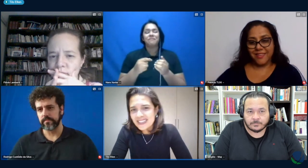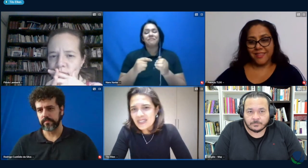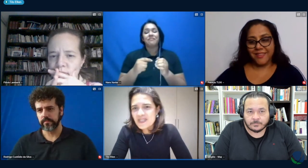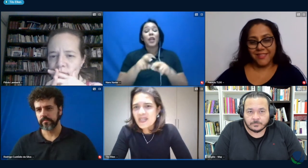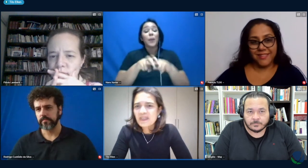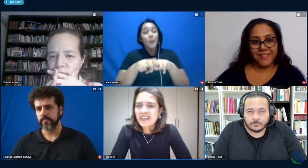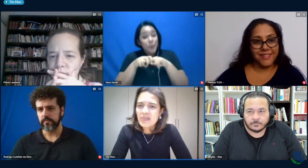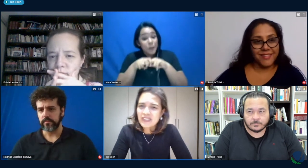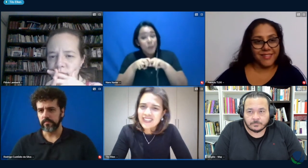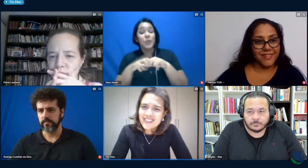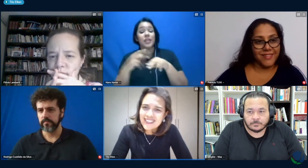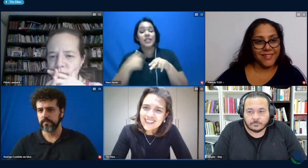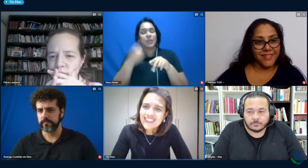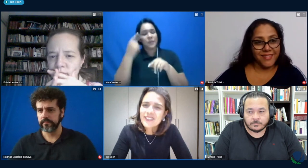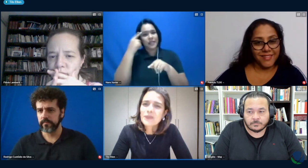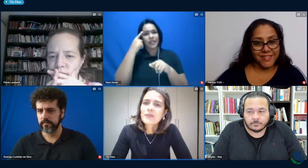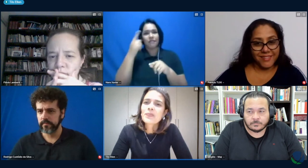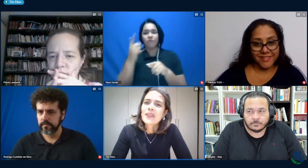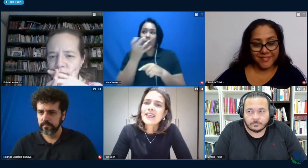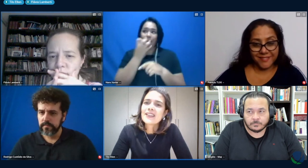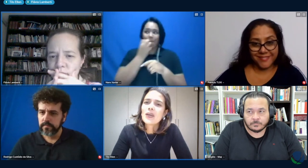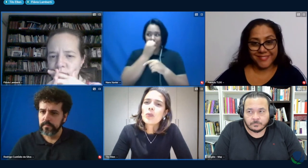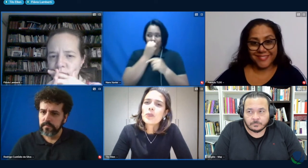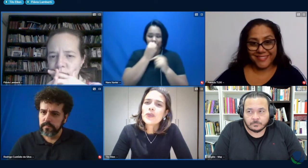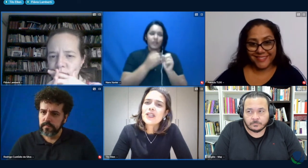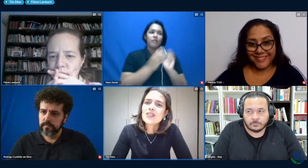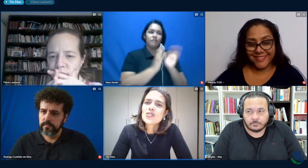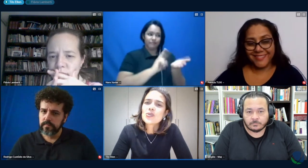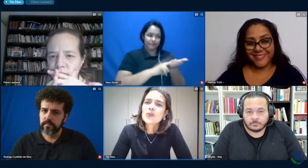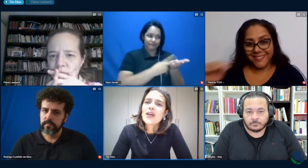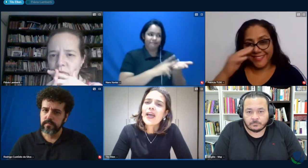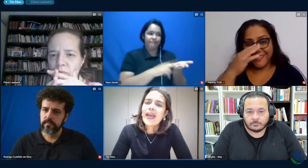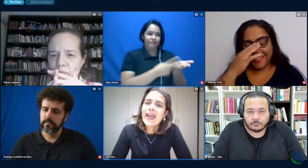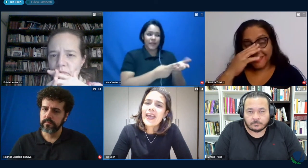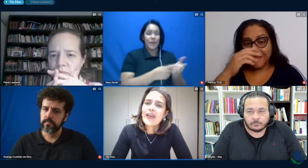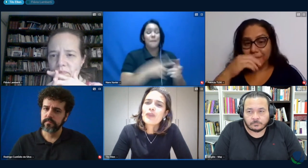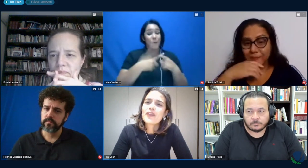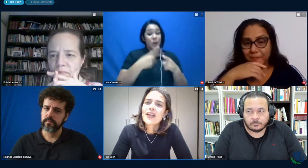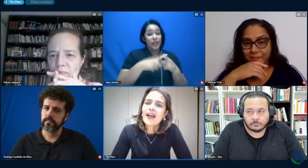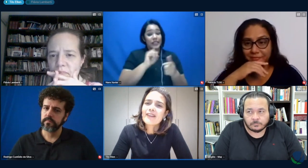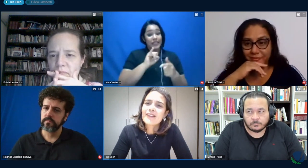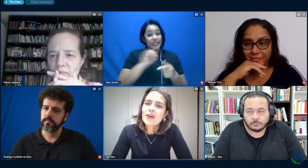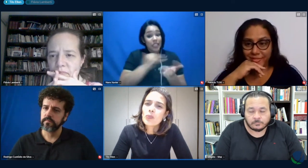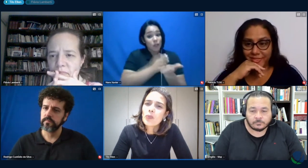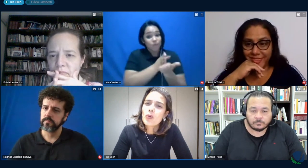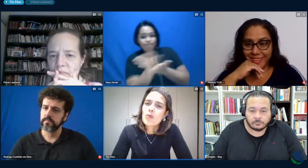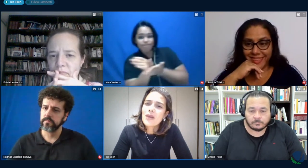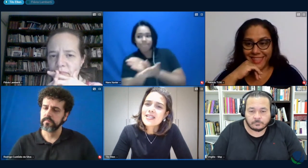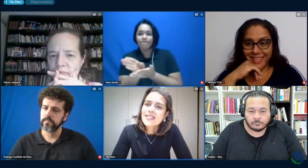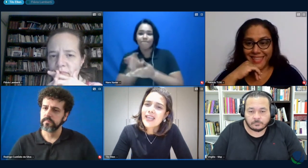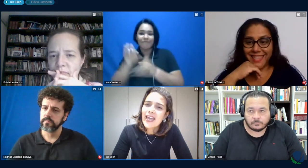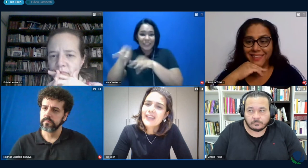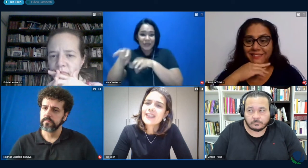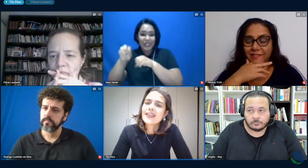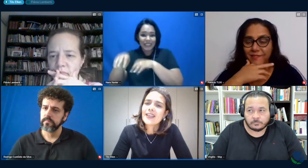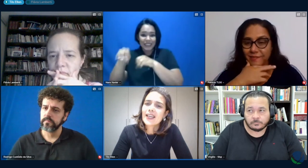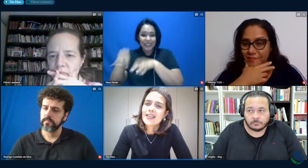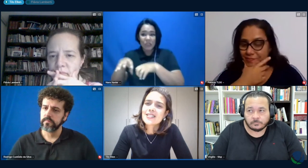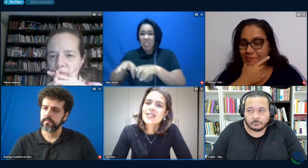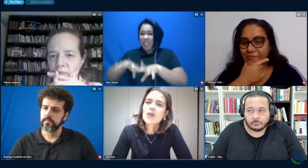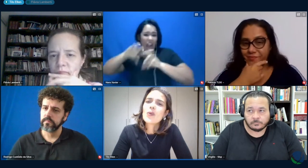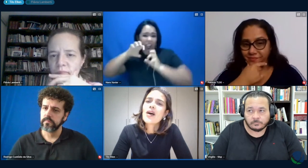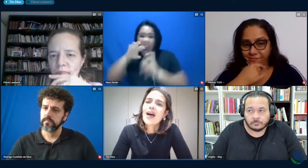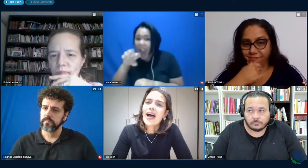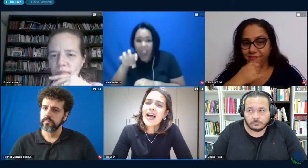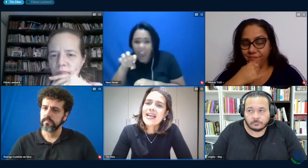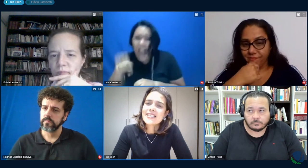da tradução e interpretação. Então, por isso, eu ficava um pouco mais quieta em